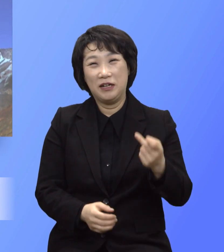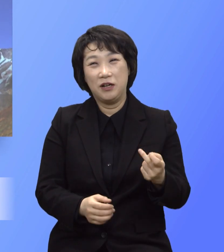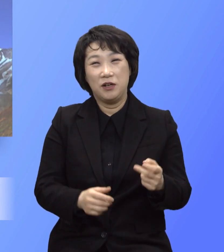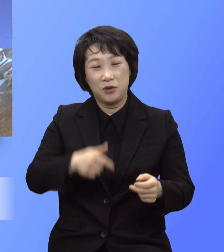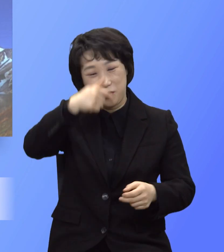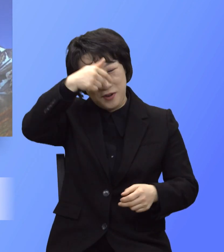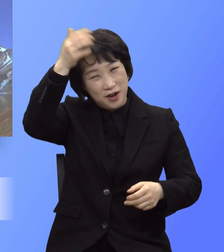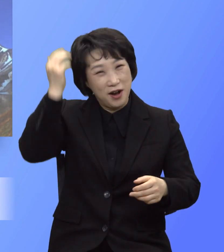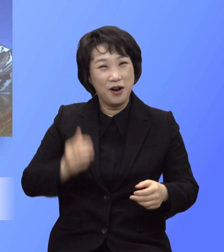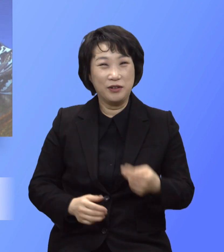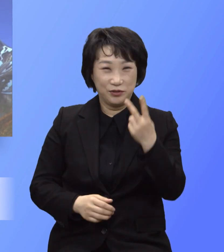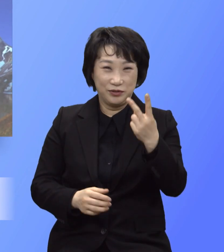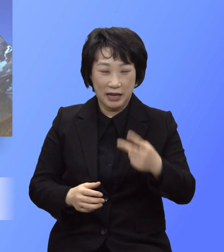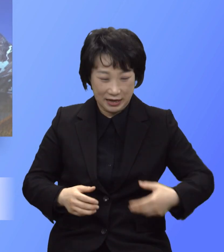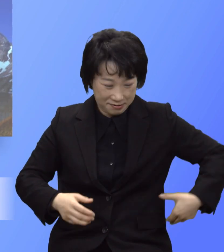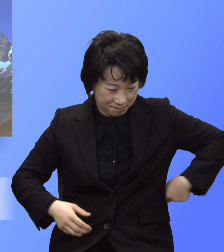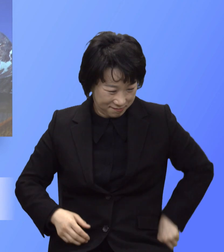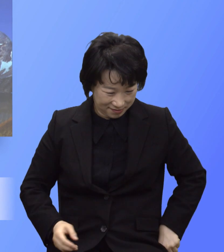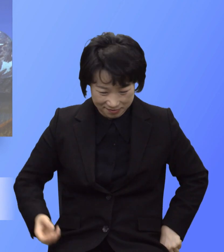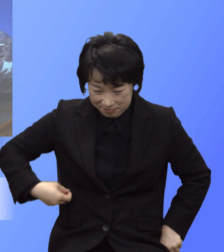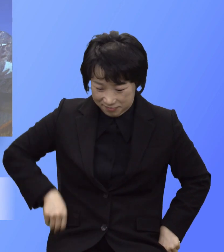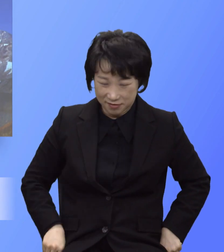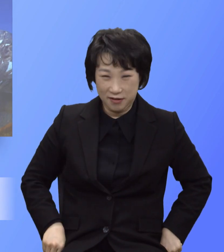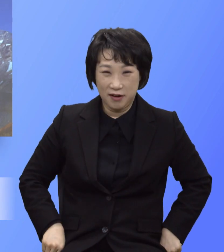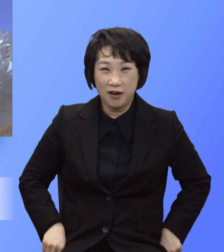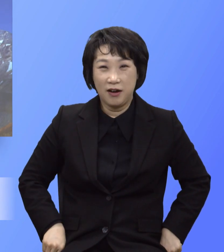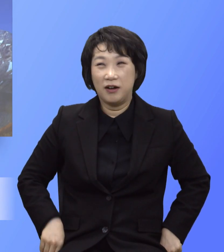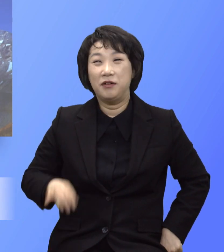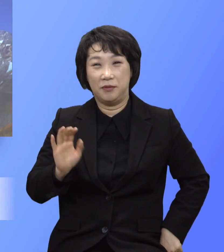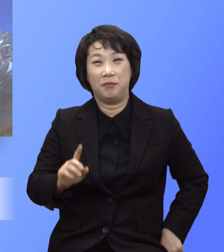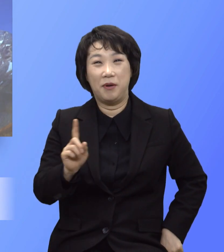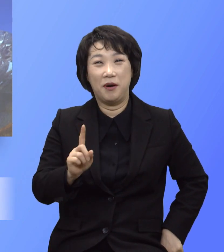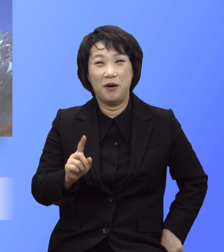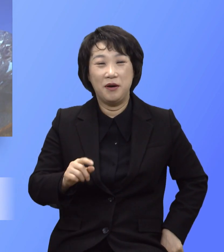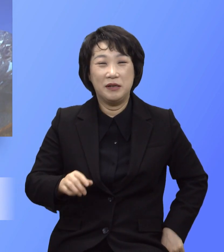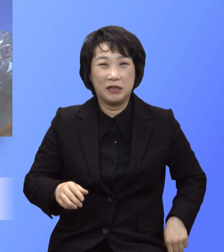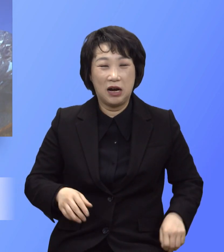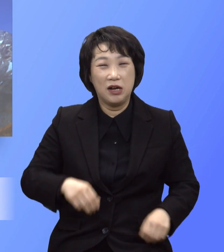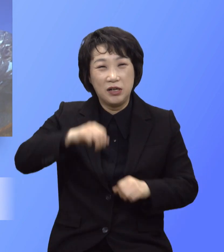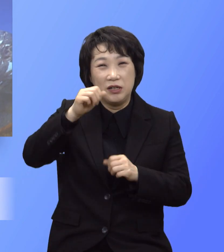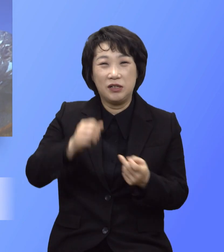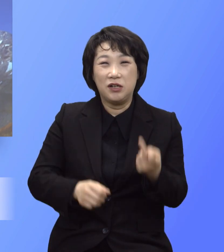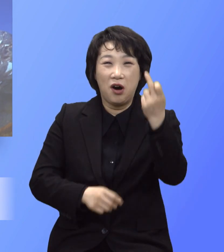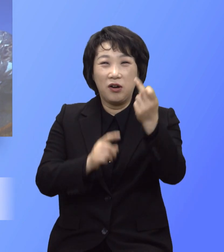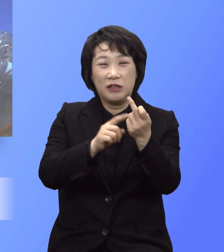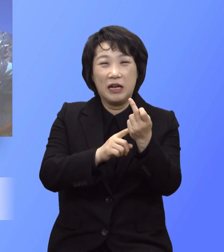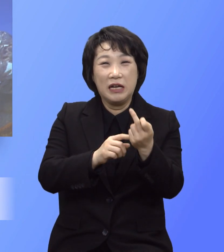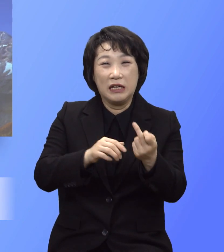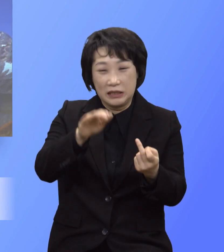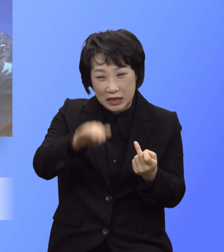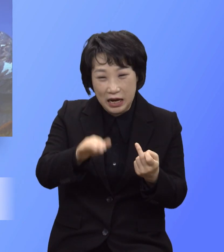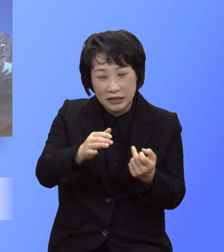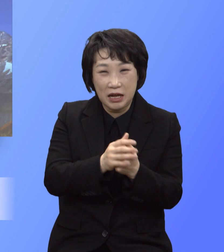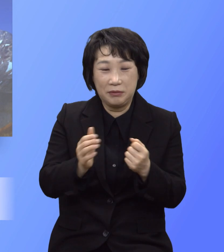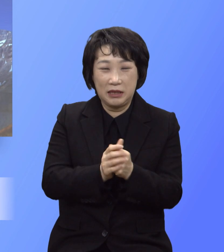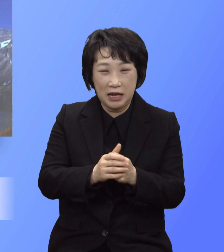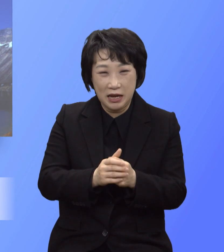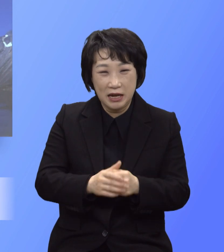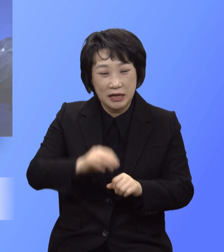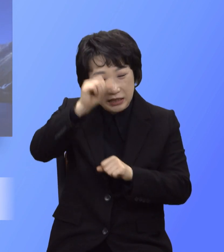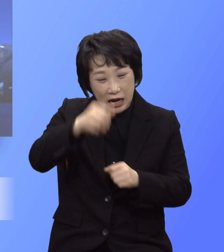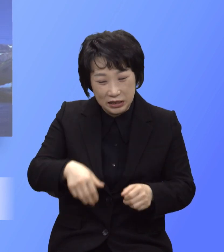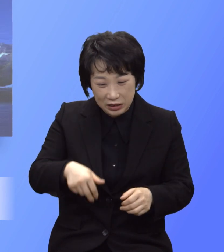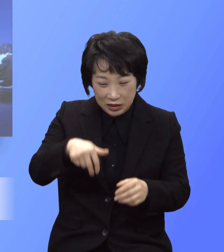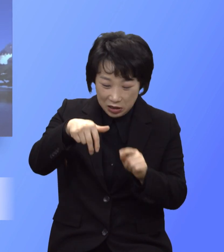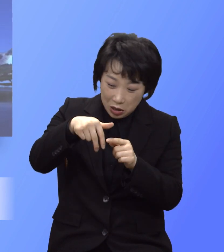마리를 옆구리에다 찹니다. 그럼 꽁이 형 다리까지 내려와. 이제 키가 적으니까 이제 가지고